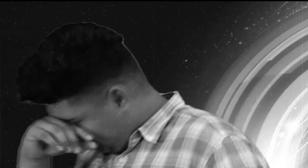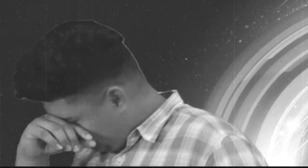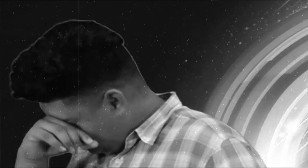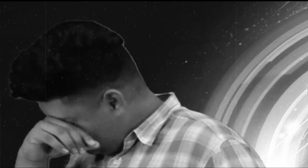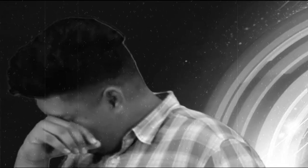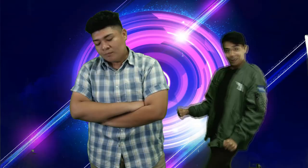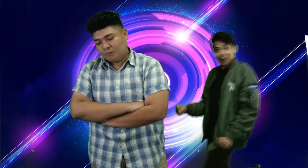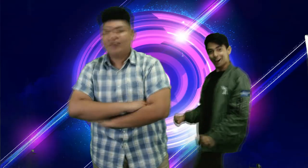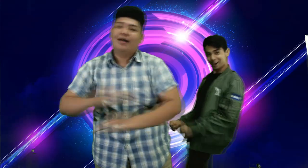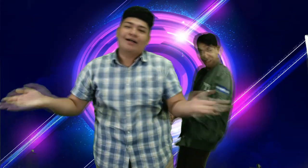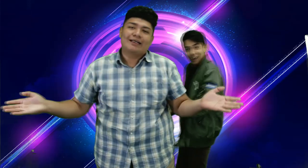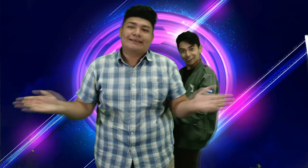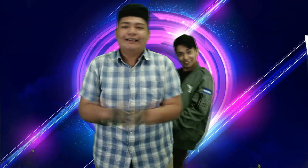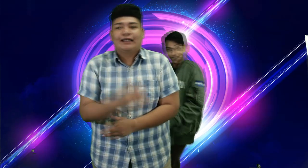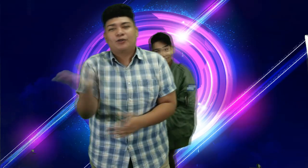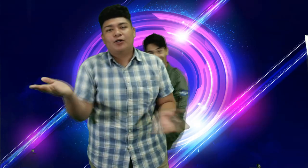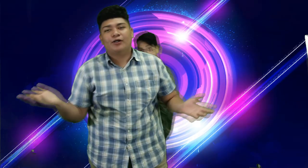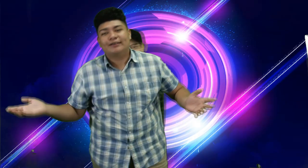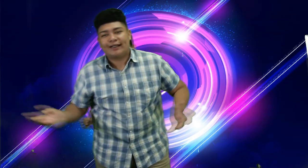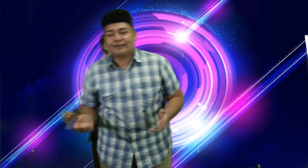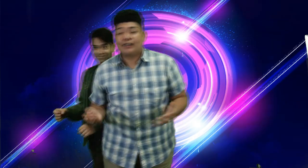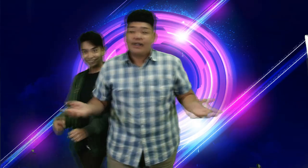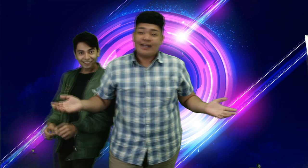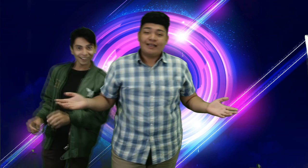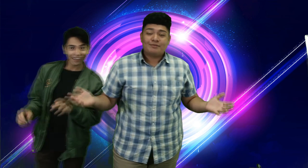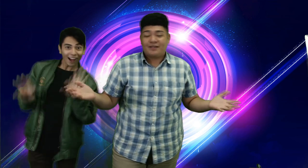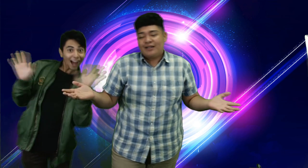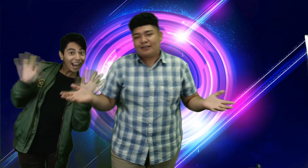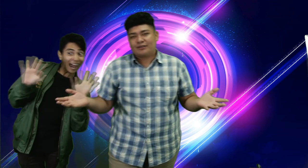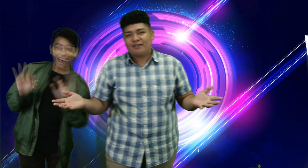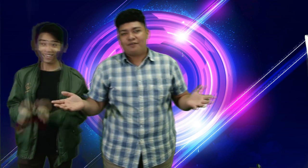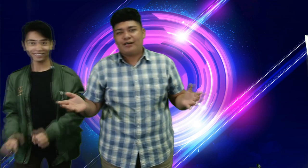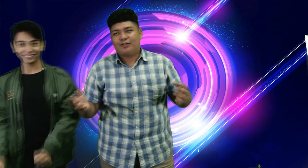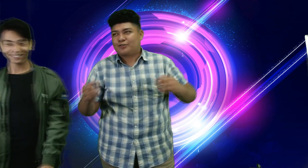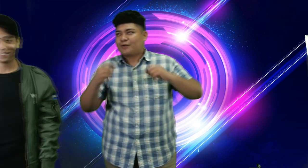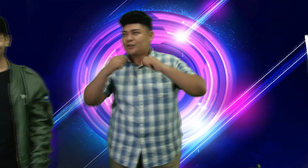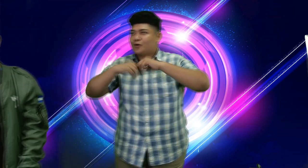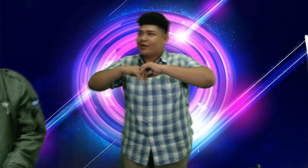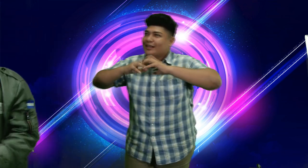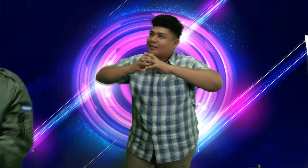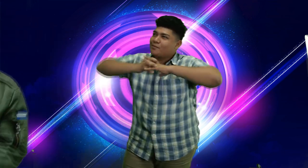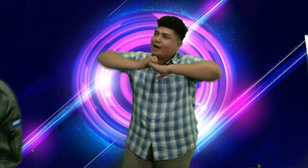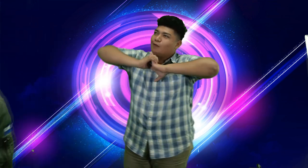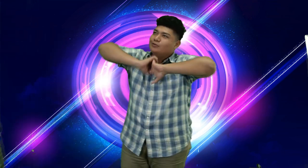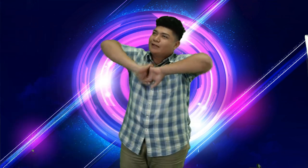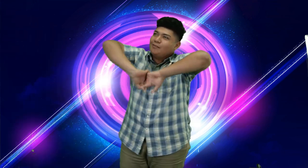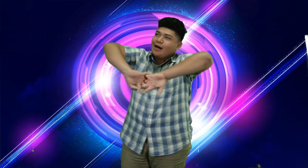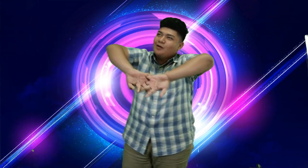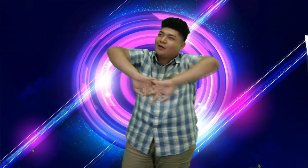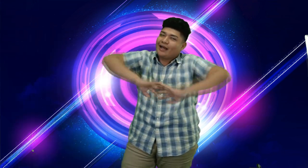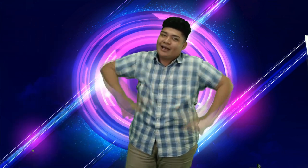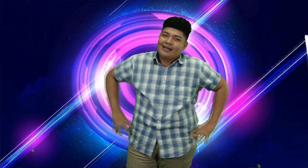pero la verdad sí a todos nos interesa seguir el 14 de febrero y sobre todo en este mes damas lo que la